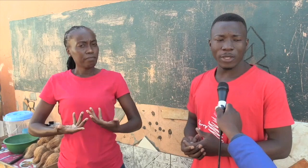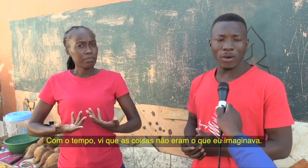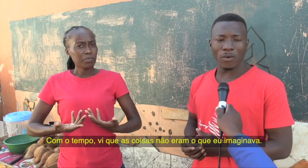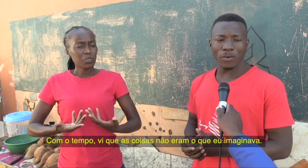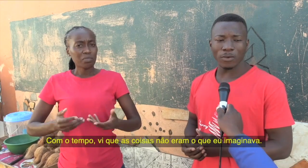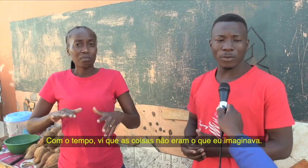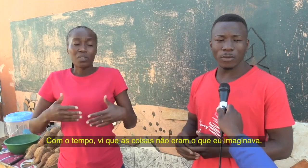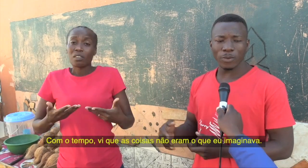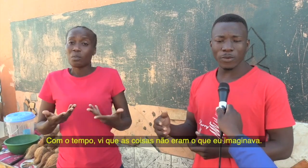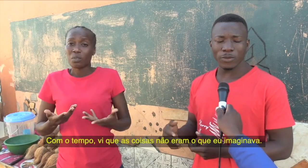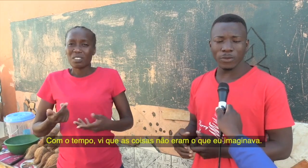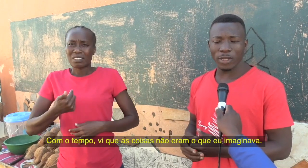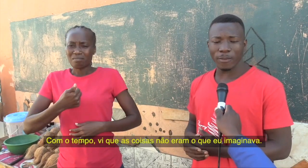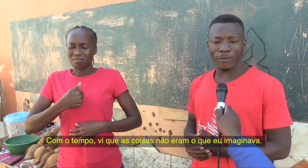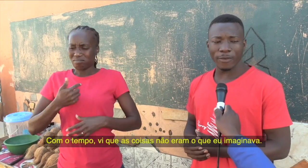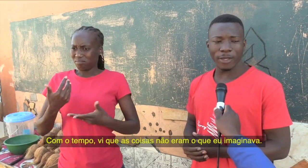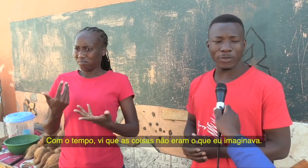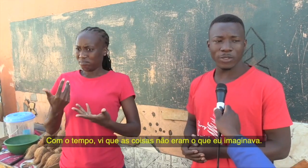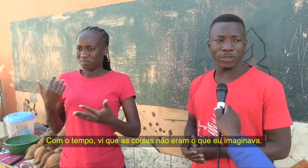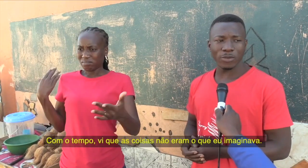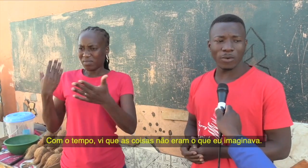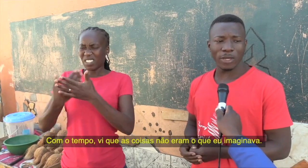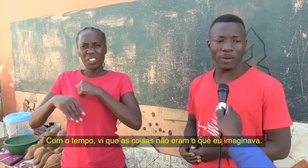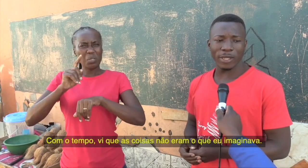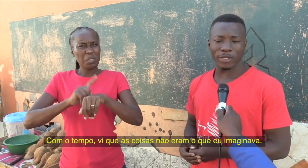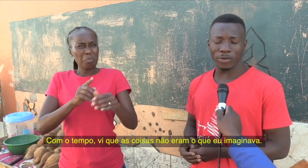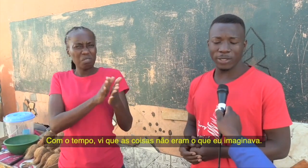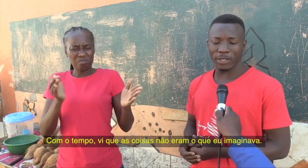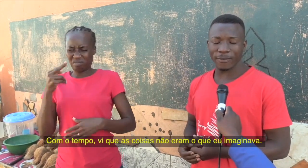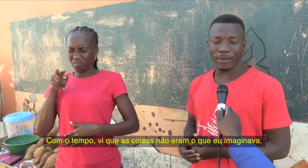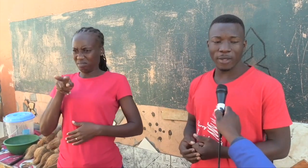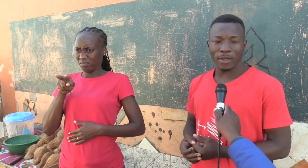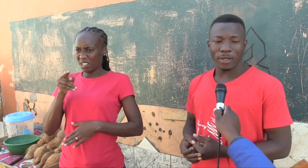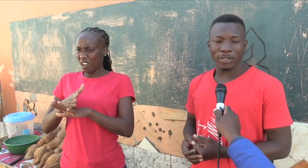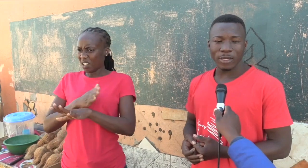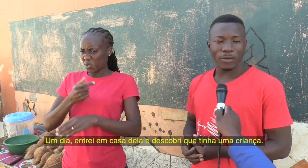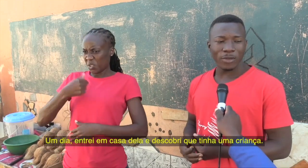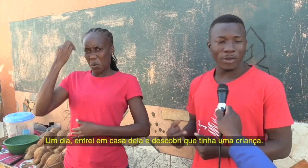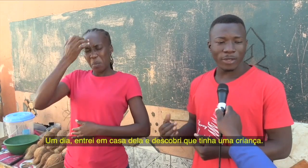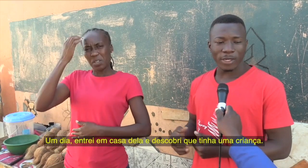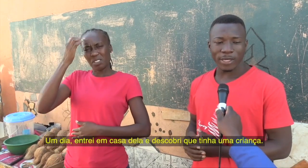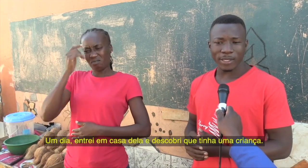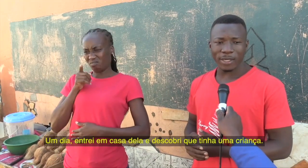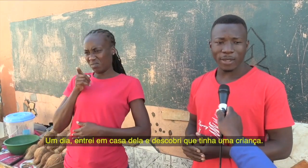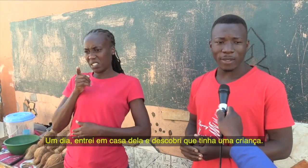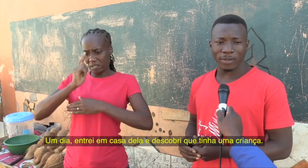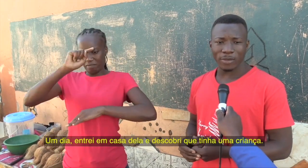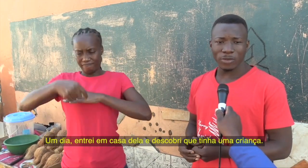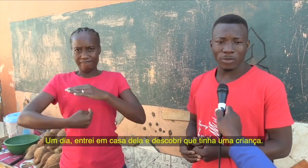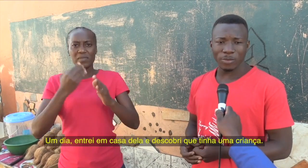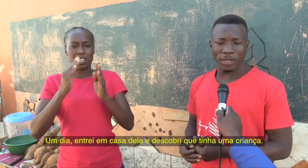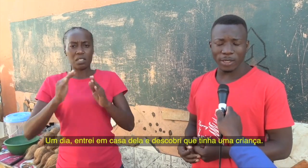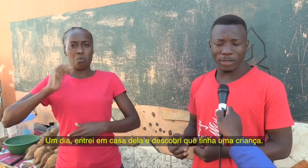Então, no percurso do tempo vi que as coisas não eram aquelas que eu imaginava. Chegando um dia eu entrei na casa dela